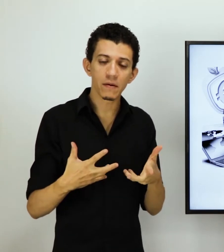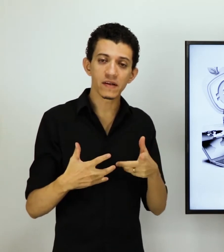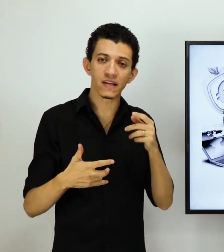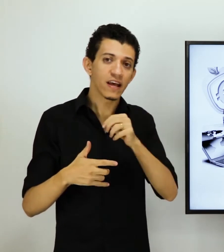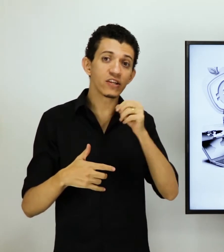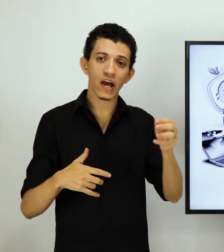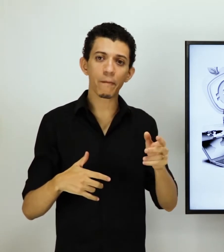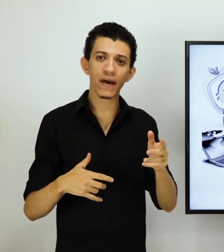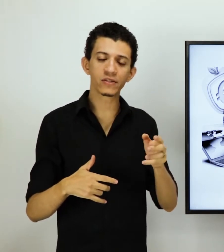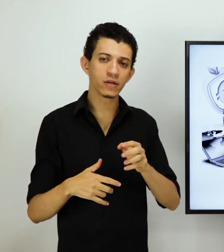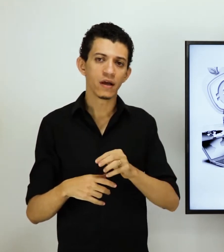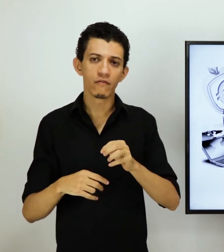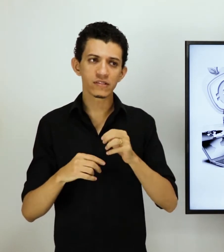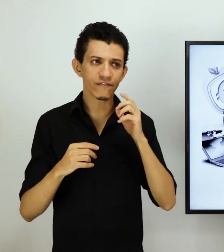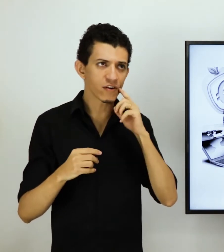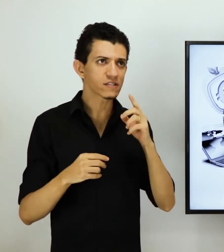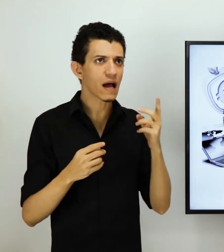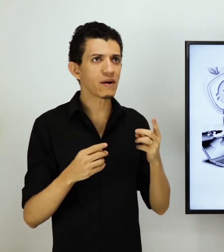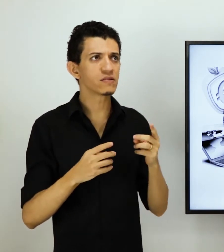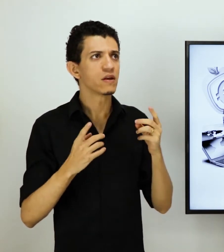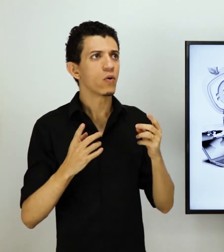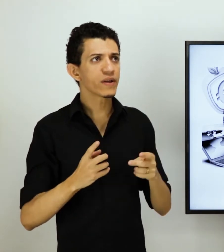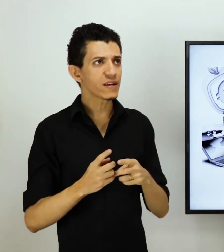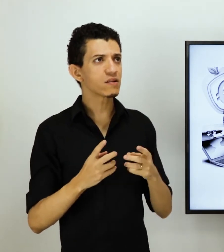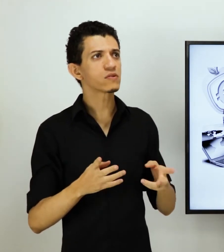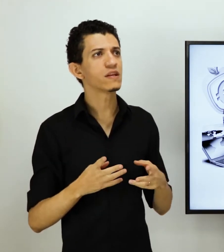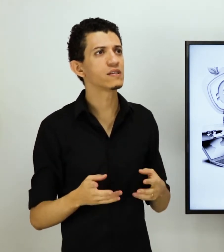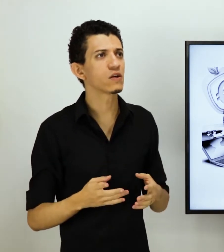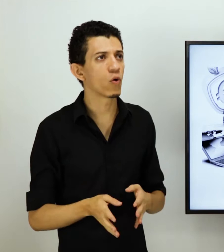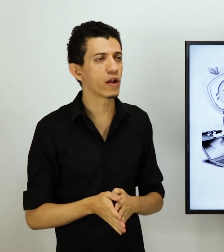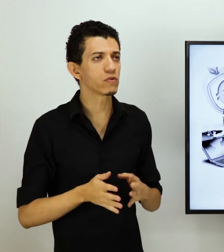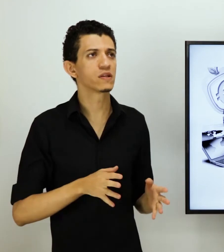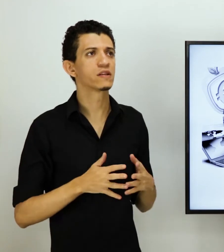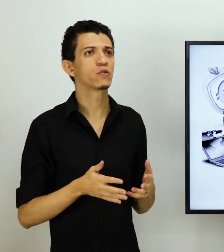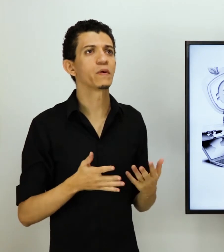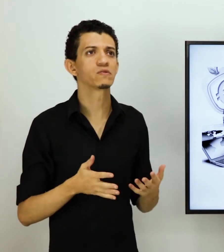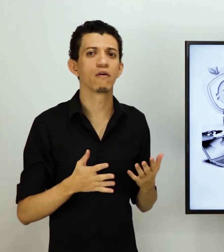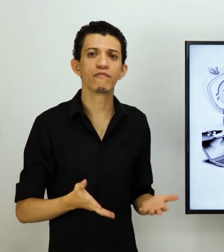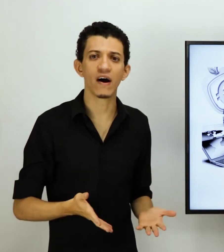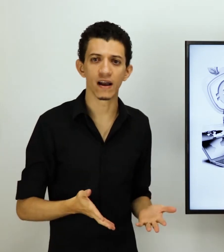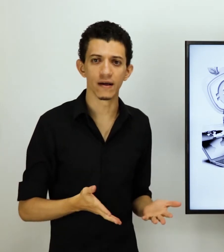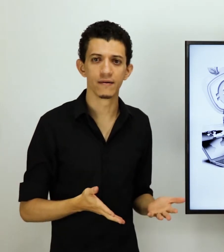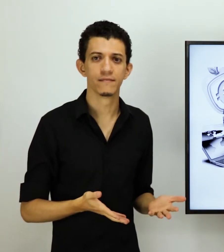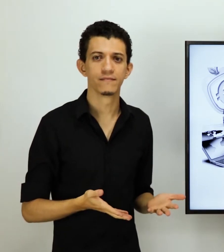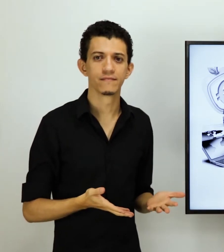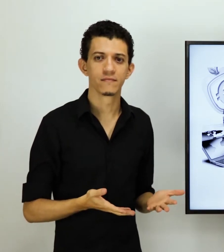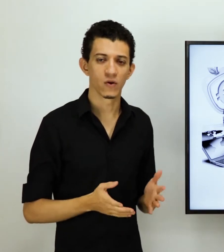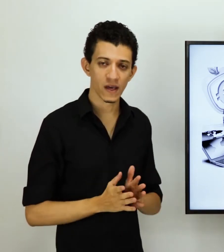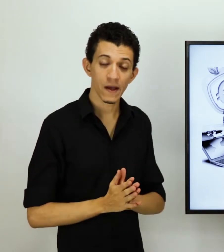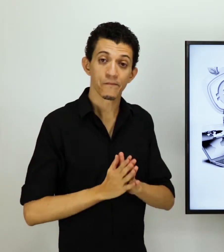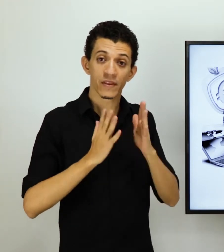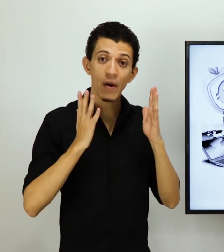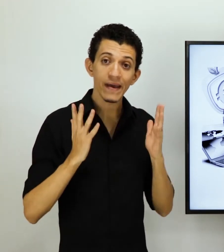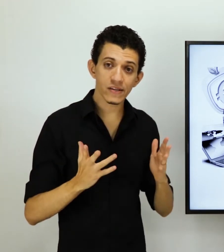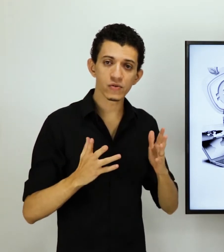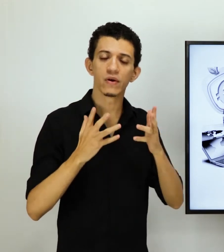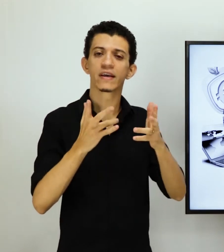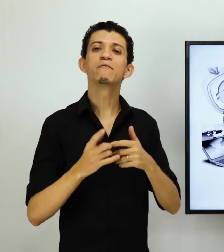Libras e de repente você falou assim, tá, mas o que são os sinais icônicos que tanto o pessoal fala? Ok? Então é isso que você